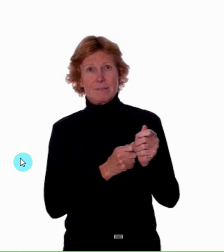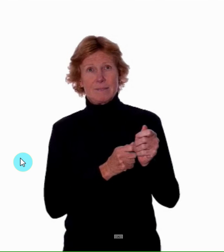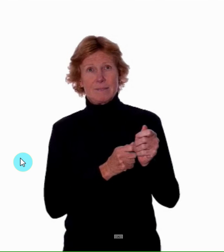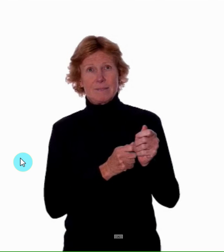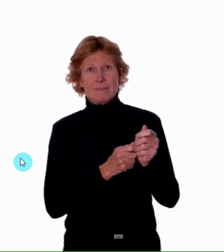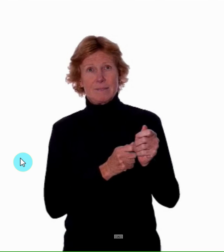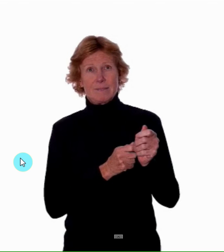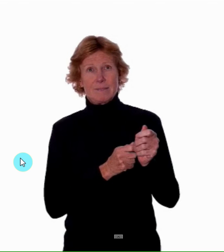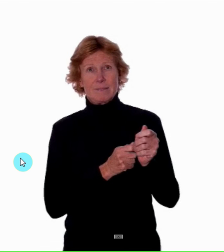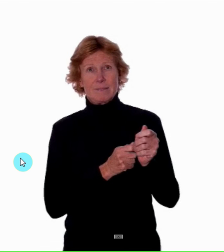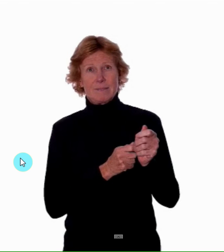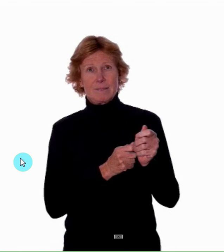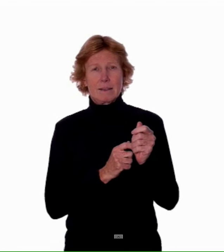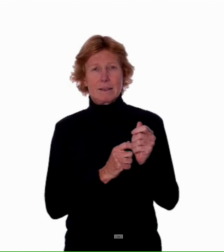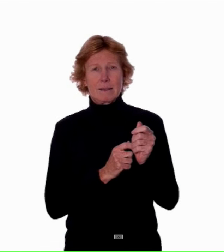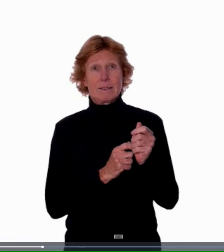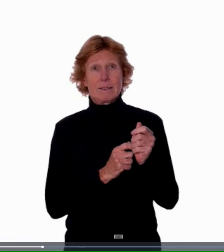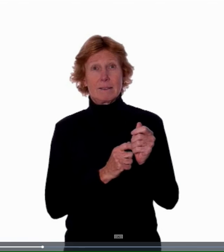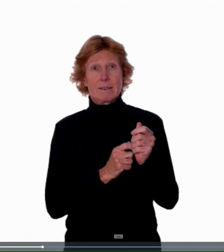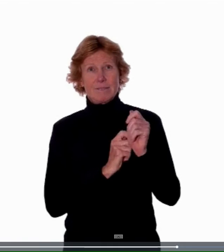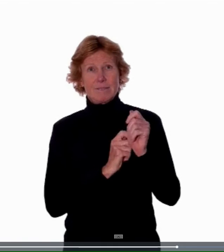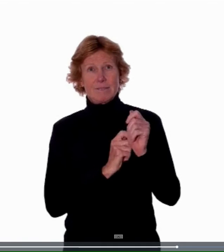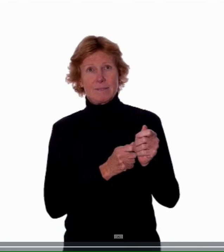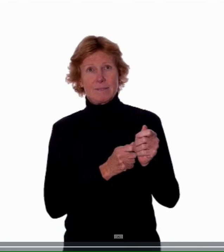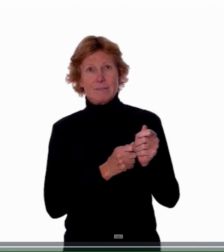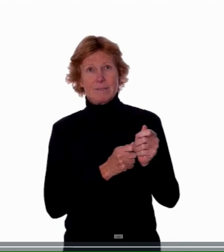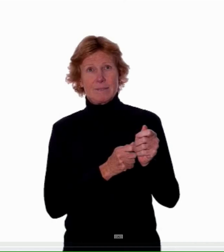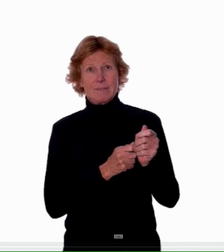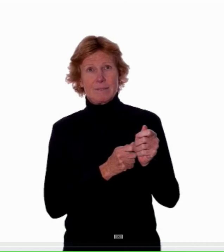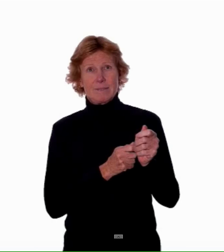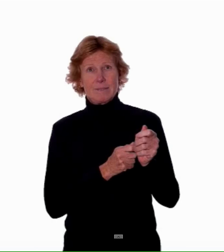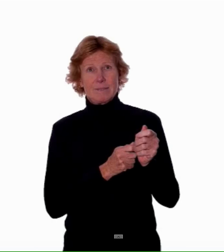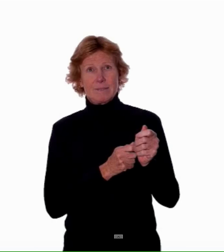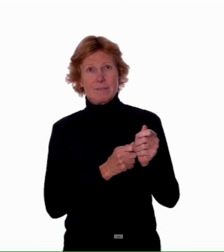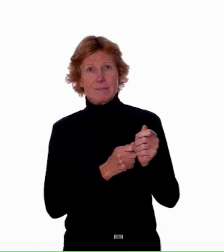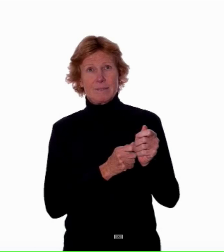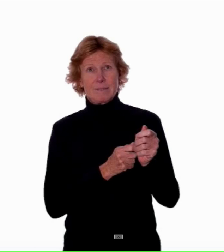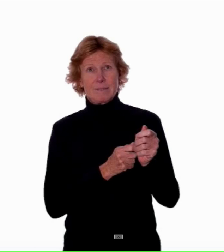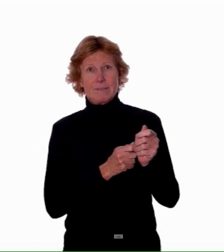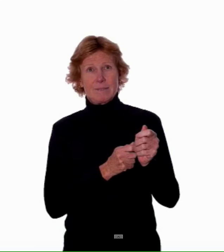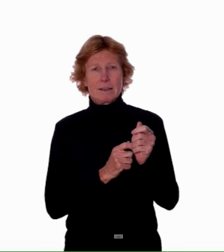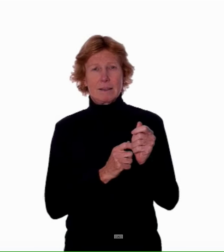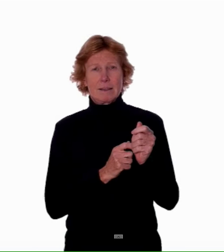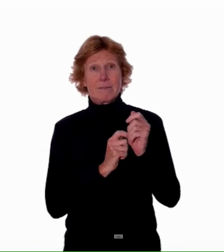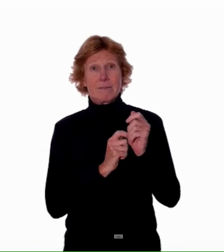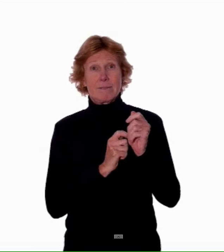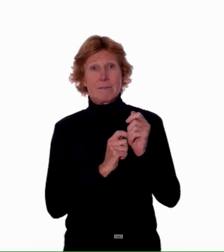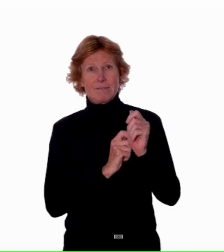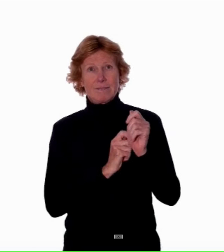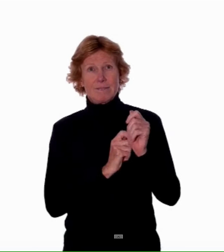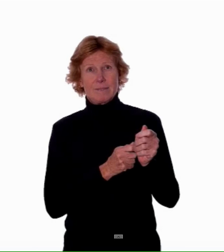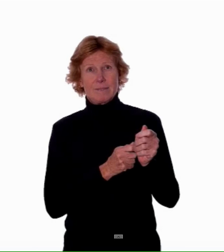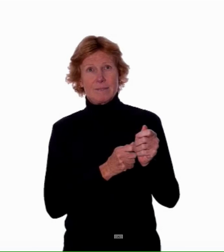भी आपने साइन देख लिया और ये फिश का भी आप देख लें कि वो हैंड को बिल्कुल इसी तरह मूव कर रही है। और अगर आप थोड़ा सा गौर करें तो बिल्कुल जो